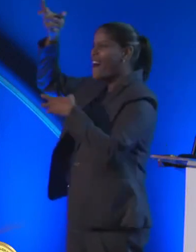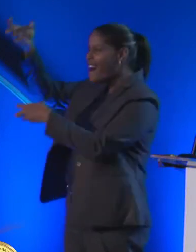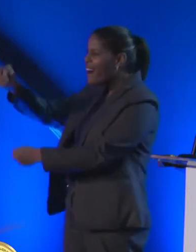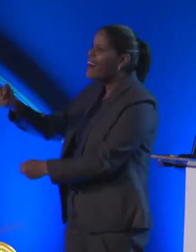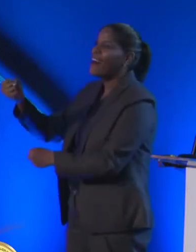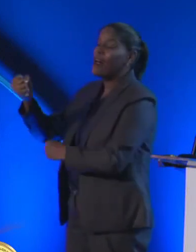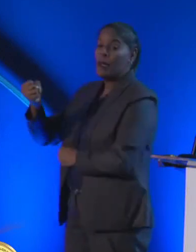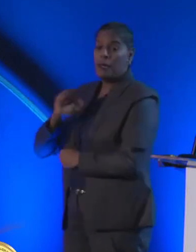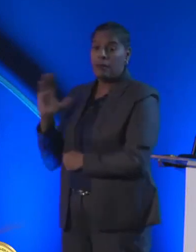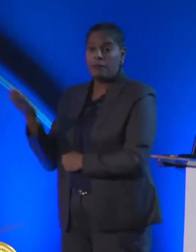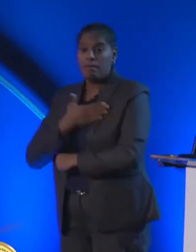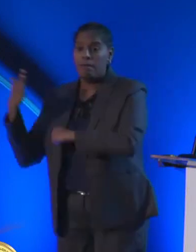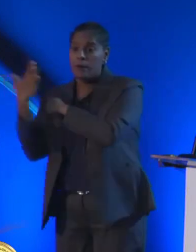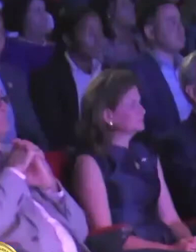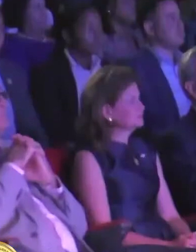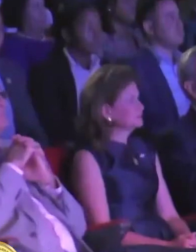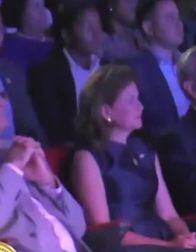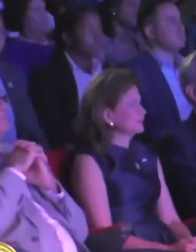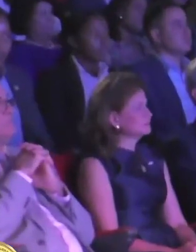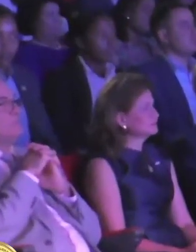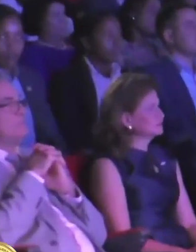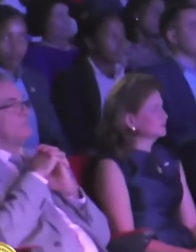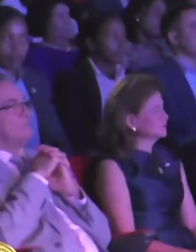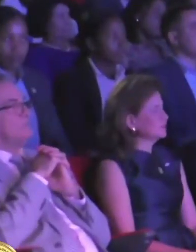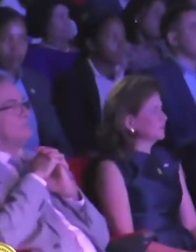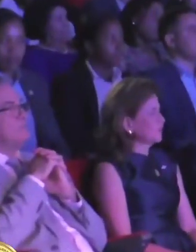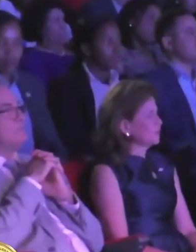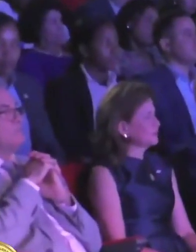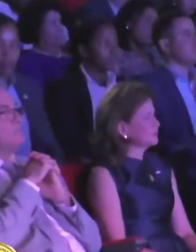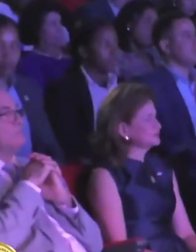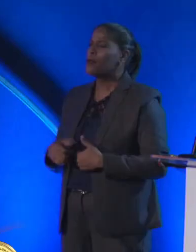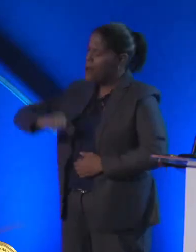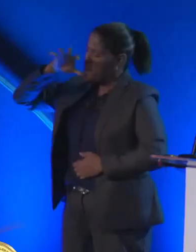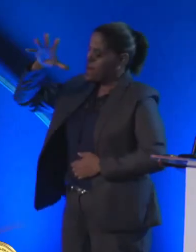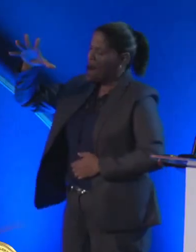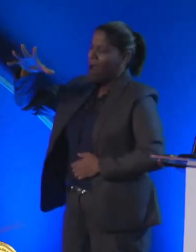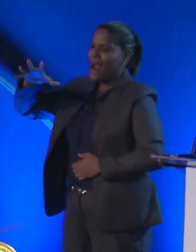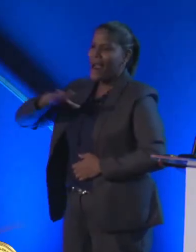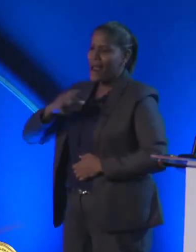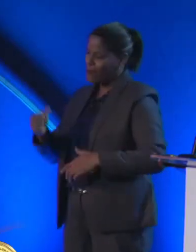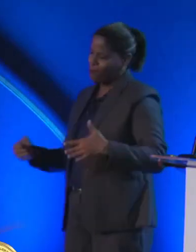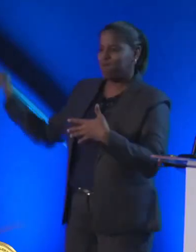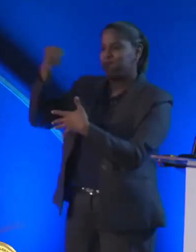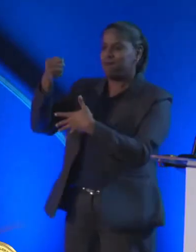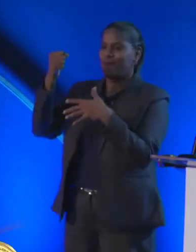que nuestro país avanza cada vez más con las mujeres como